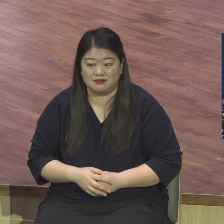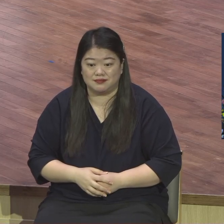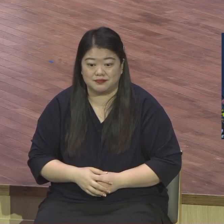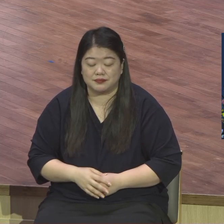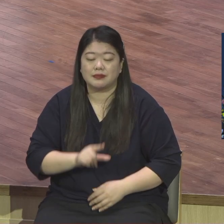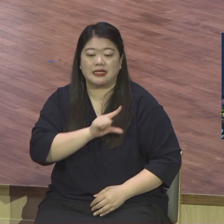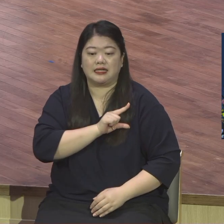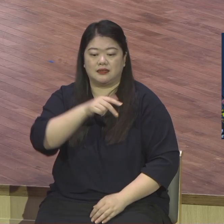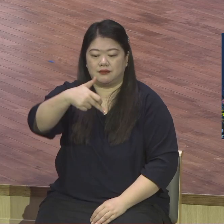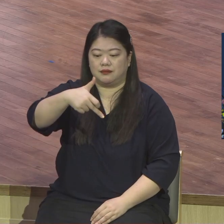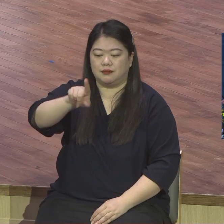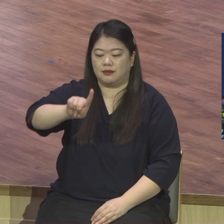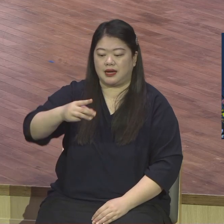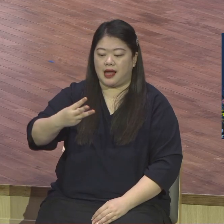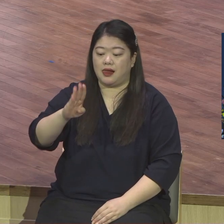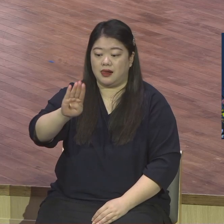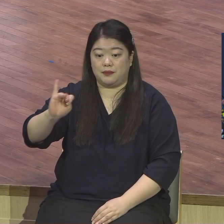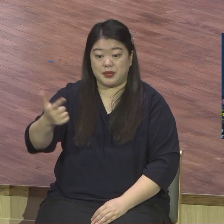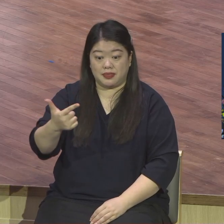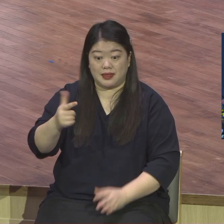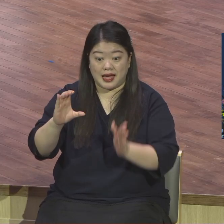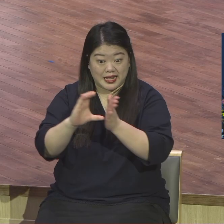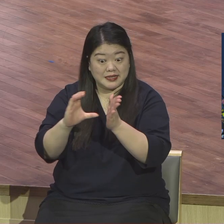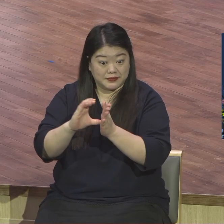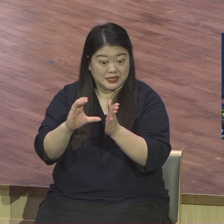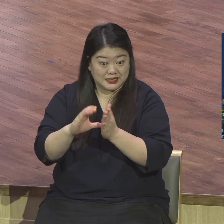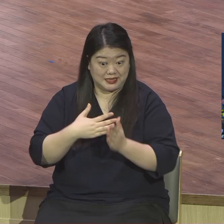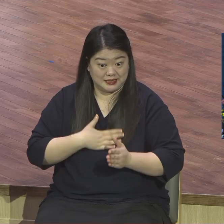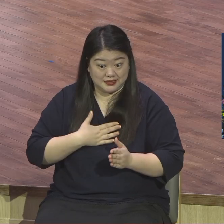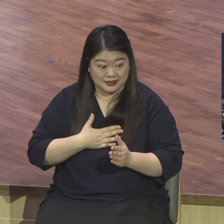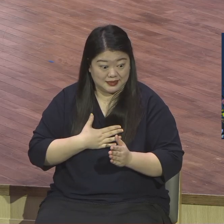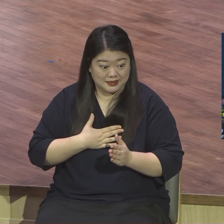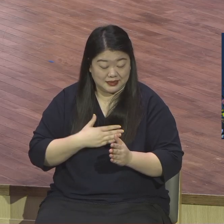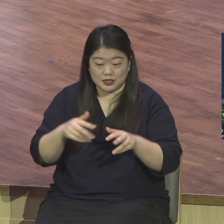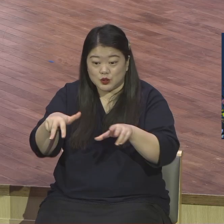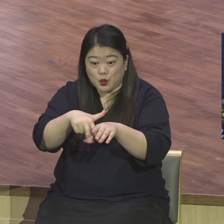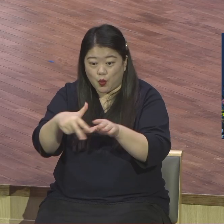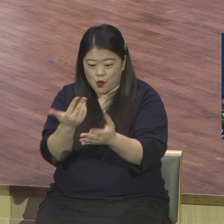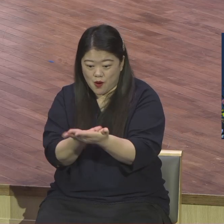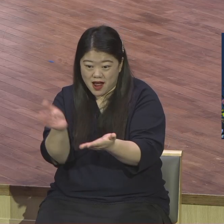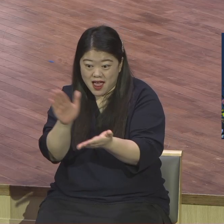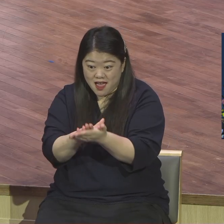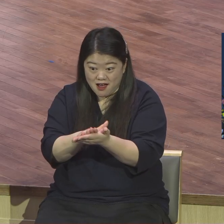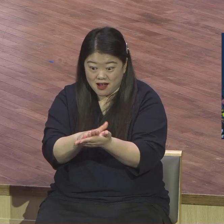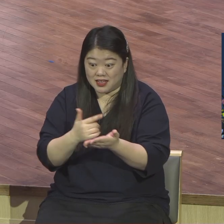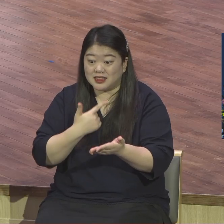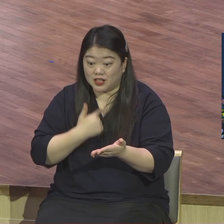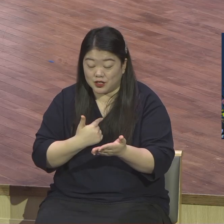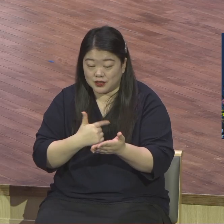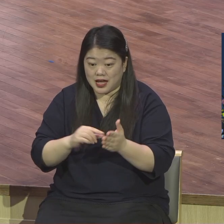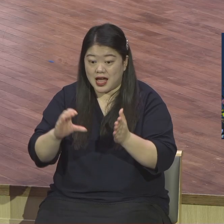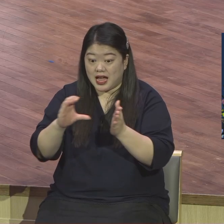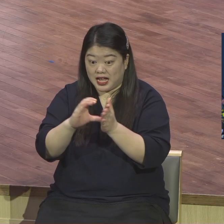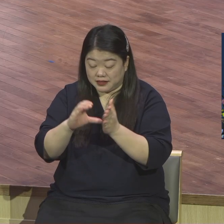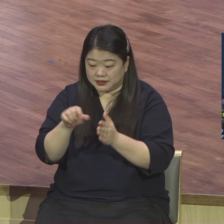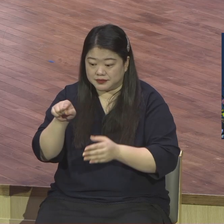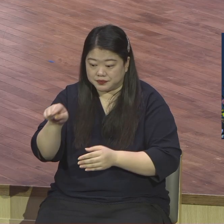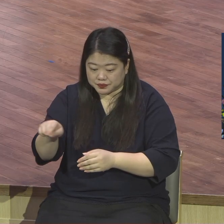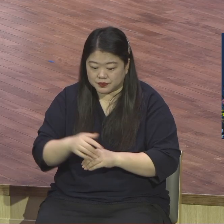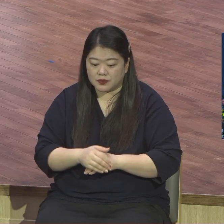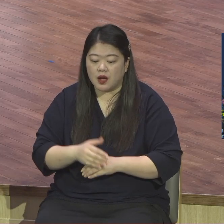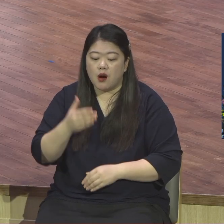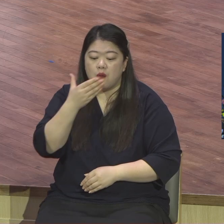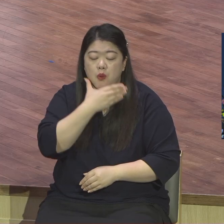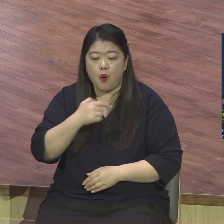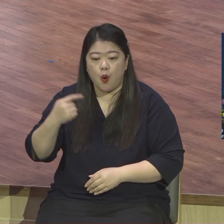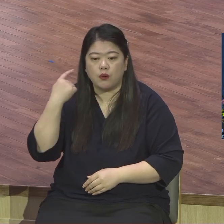이런 말을 했습니다. 복음의 능력은 무한하나 그 효염은 믿는